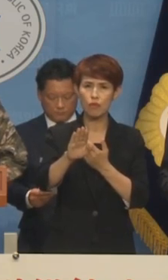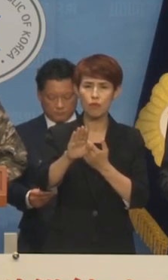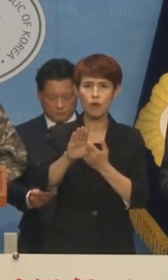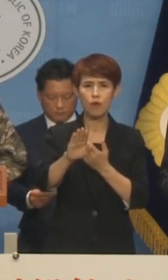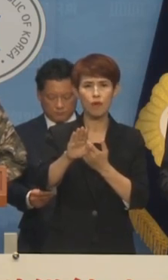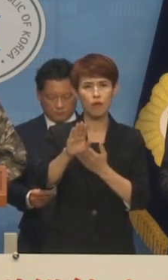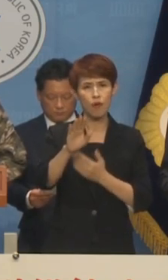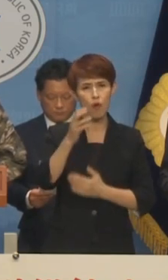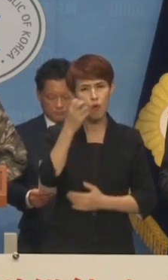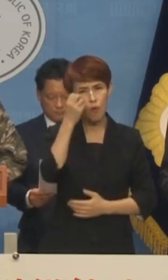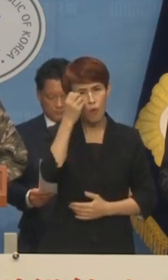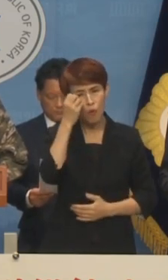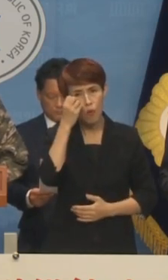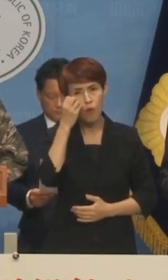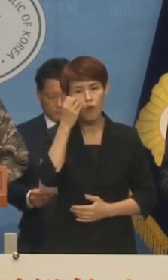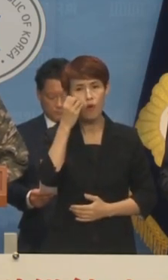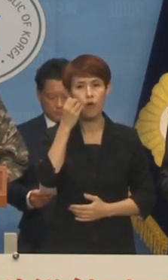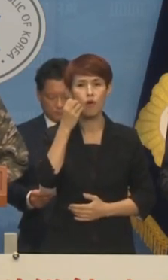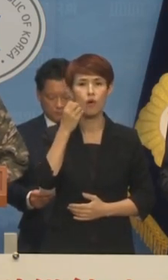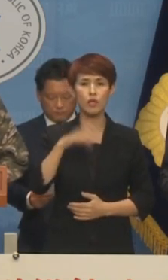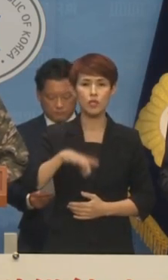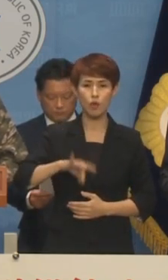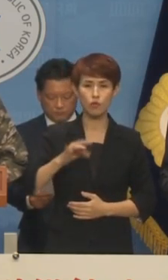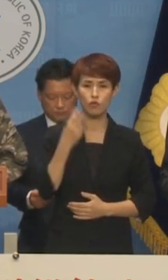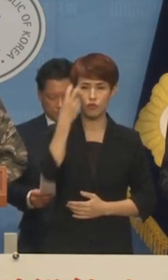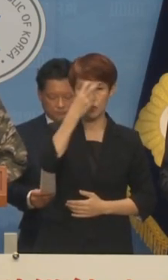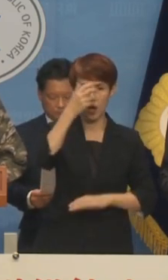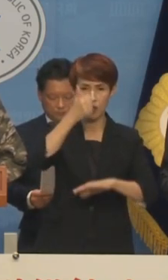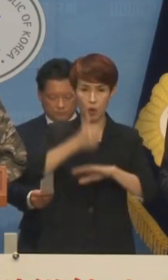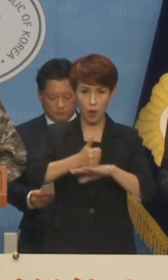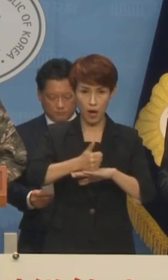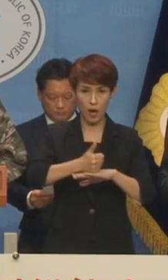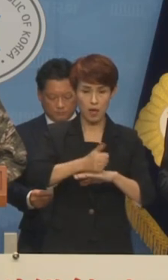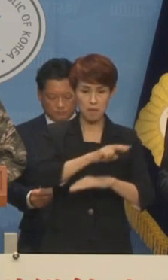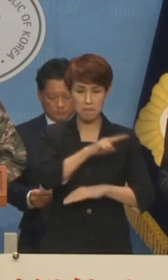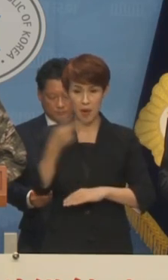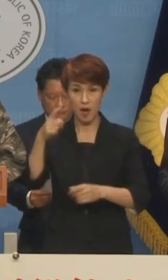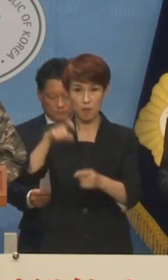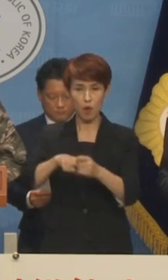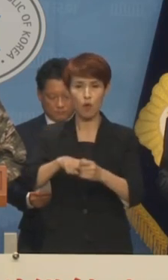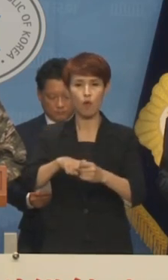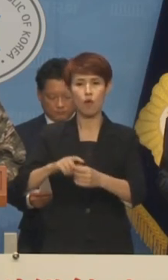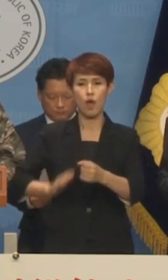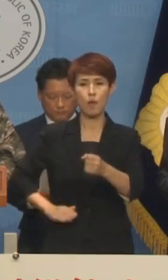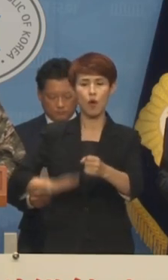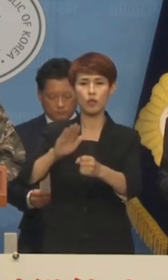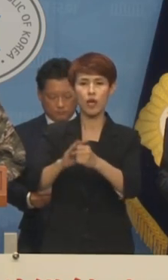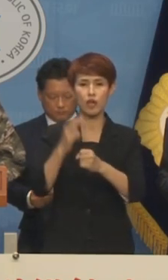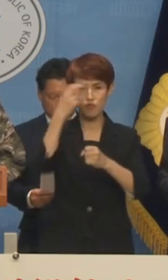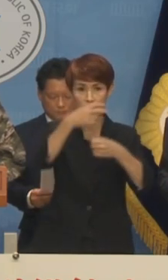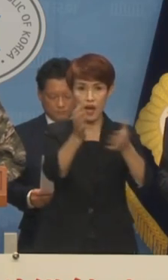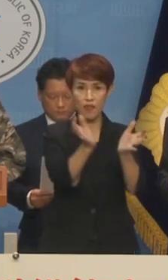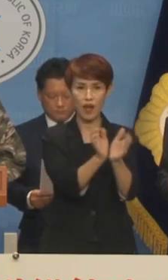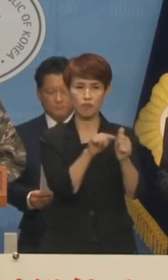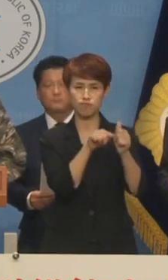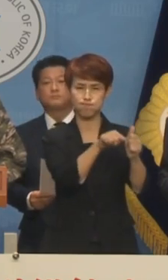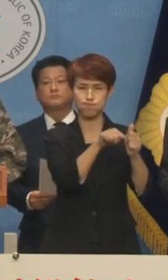이유로 최초 수사 결과를 번복하기 위해 해병대 수사단을